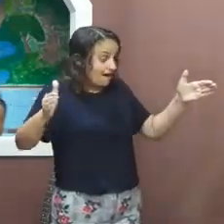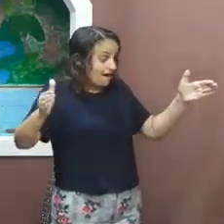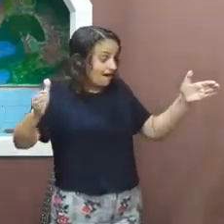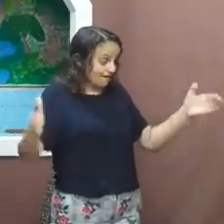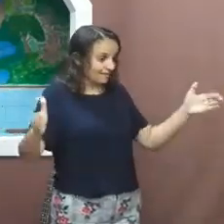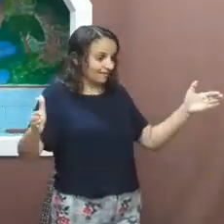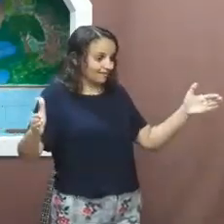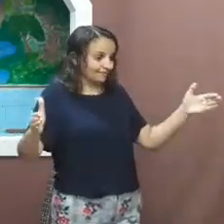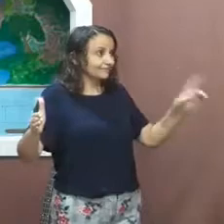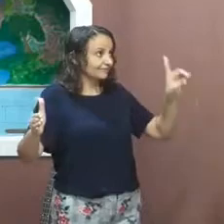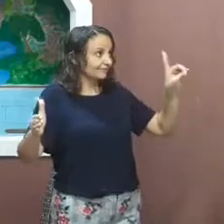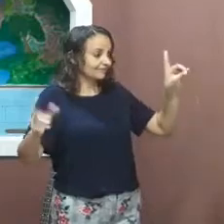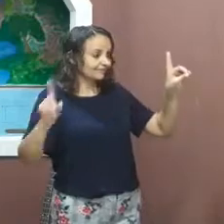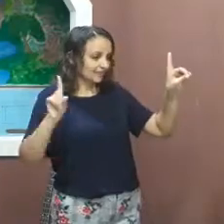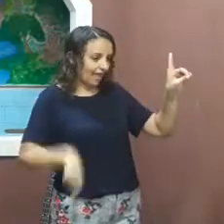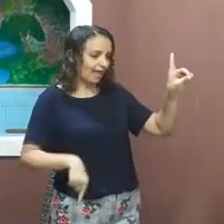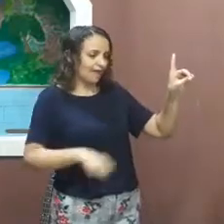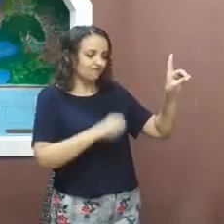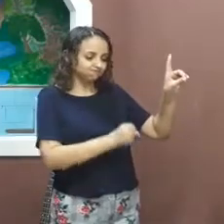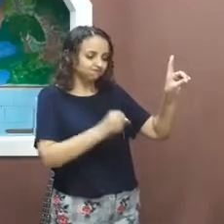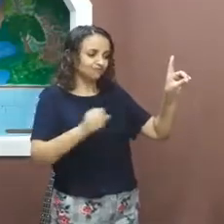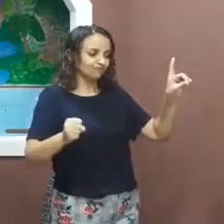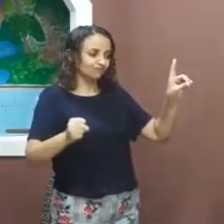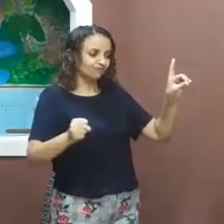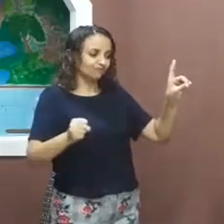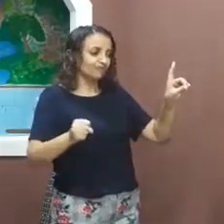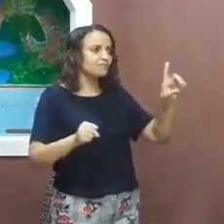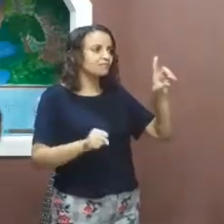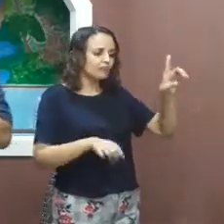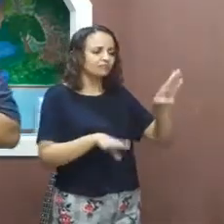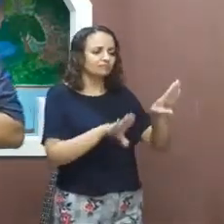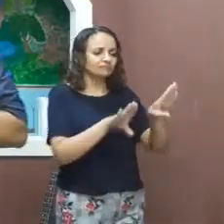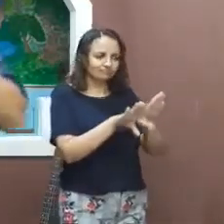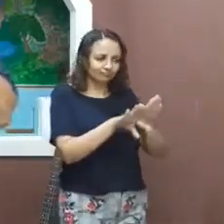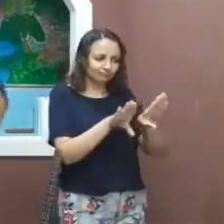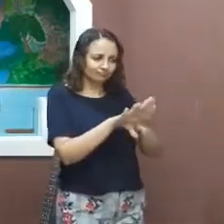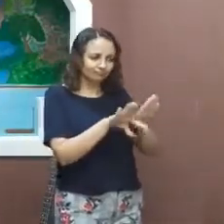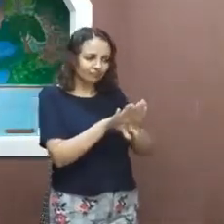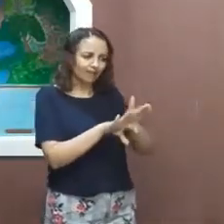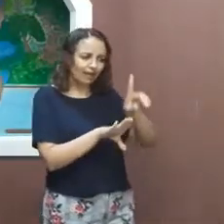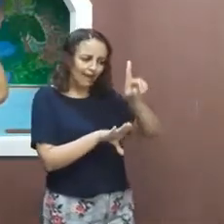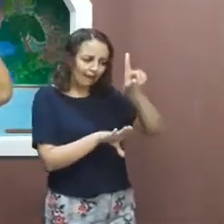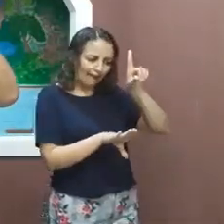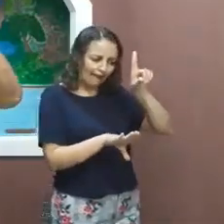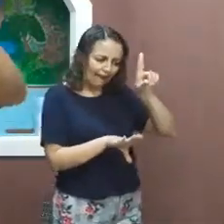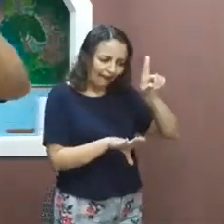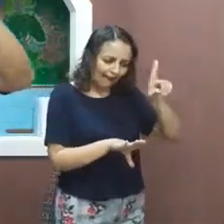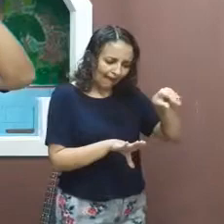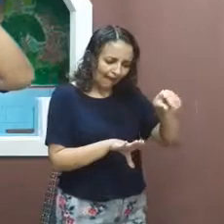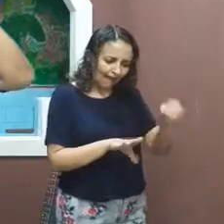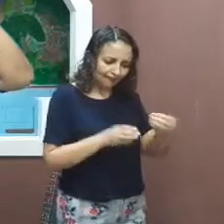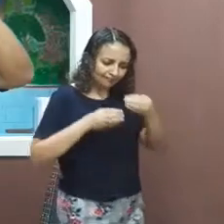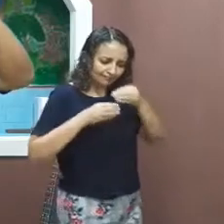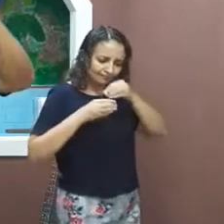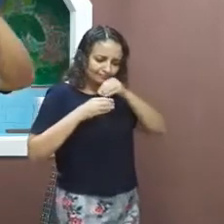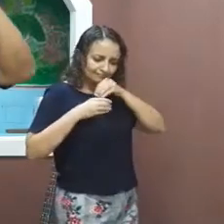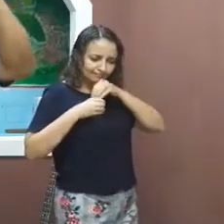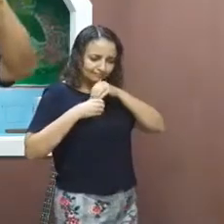mas Deus, ao mesmo tempo, Ele é do tamanho do espaço que preenche